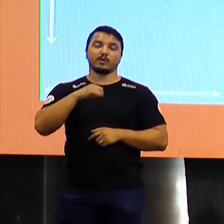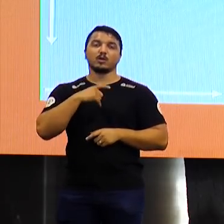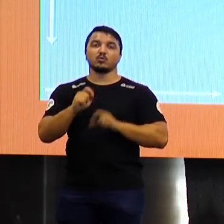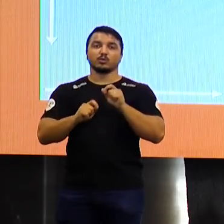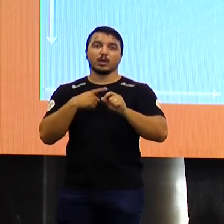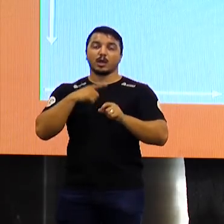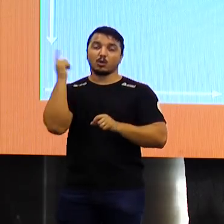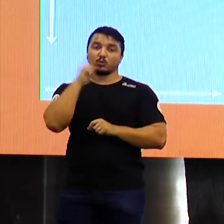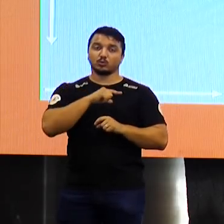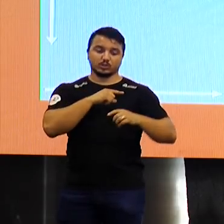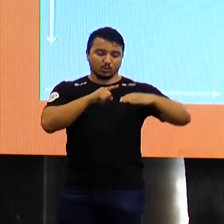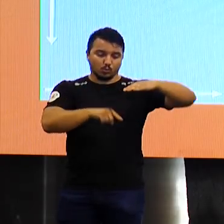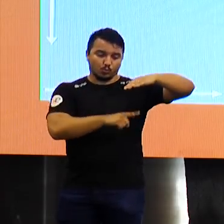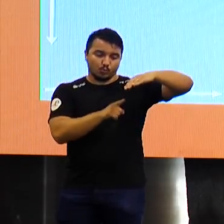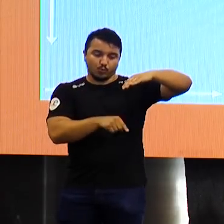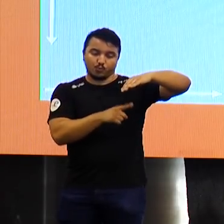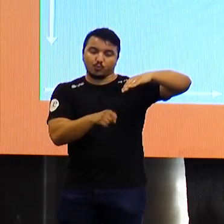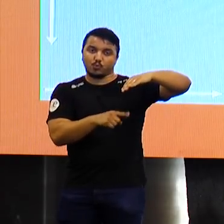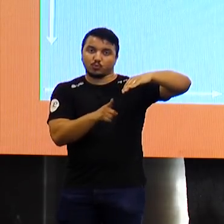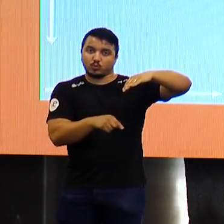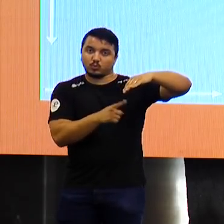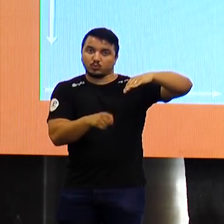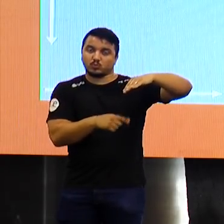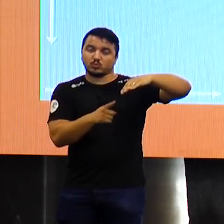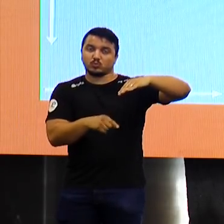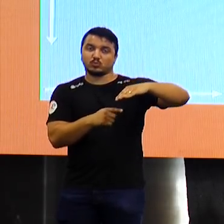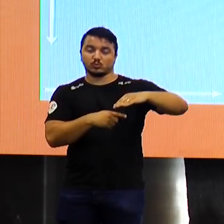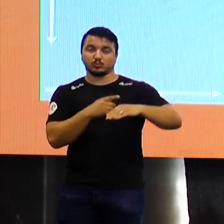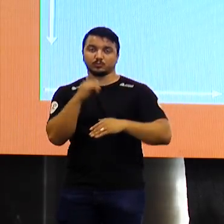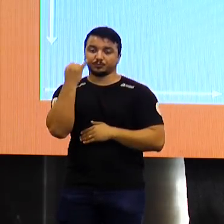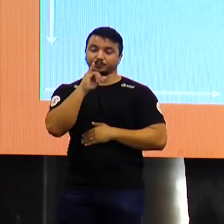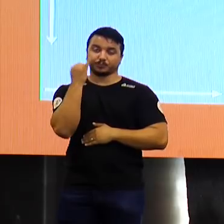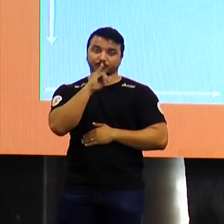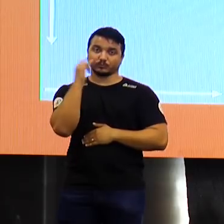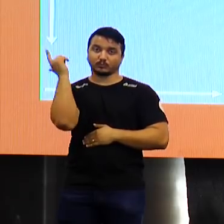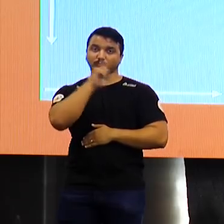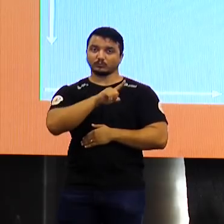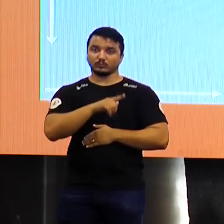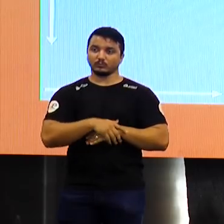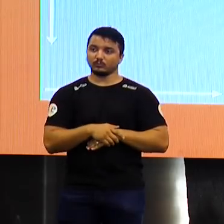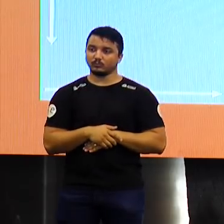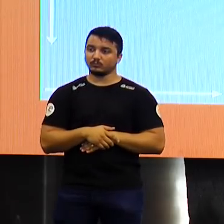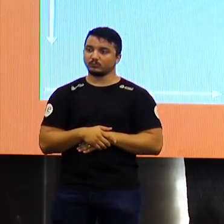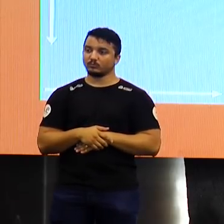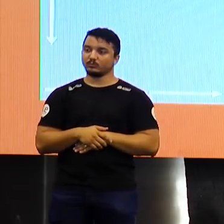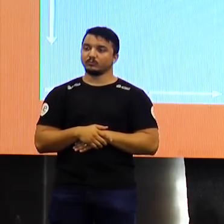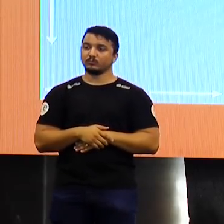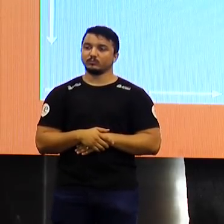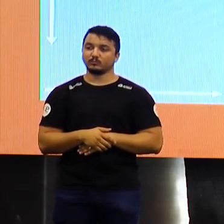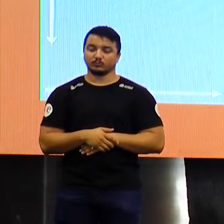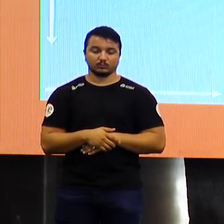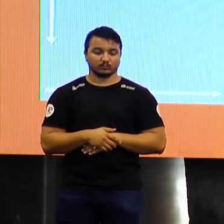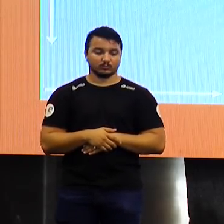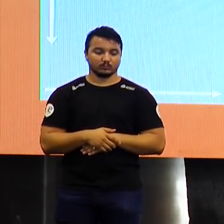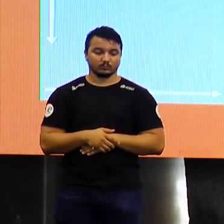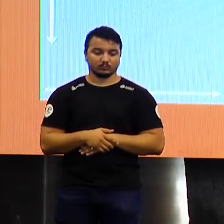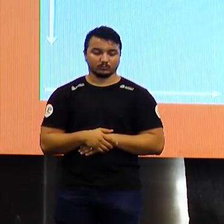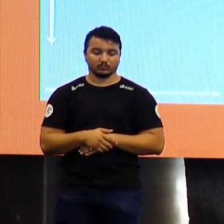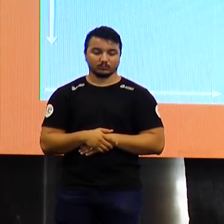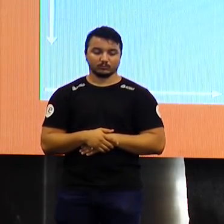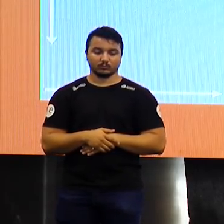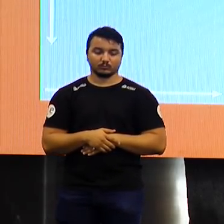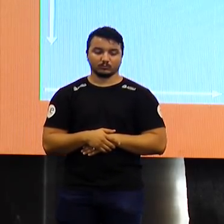para girar as turbinas colocadas na base. Isso está claro para vocês? Clica mais um, por